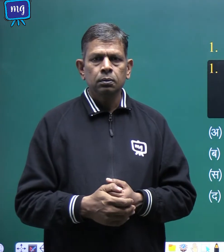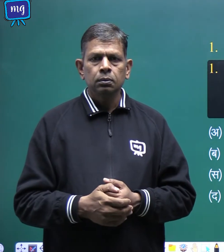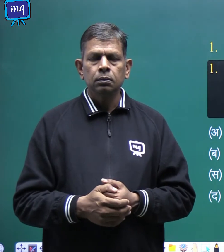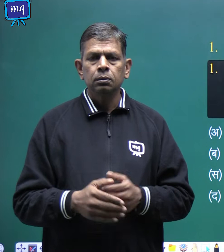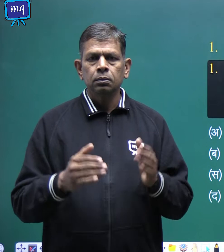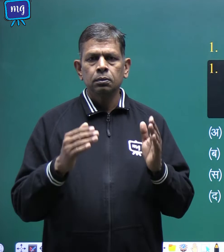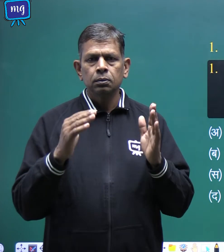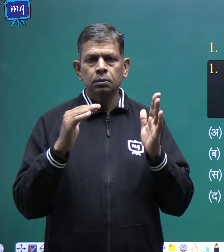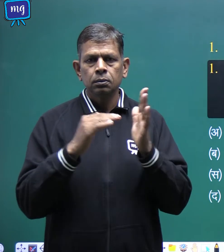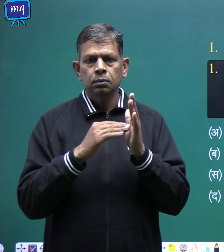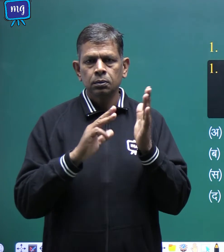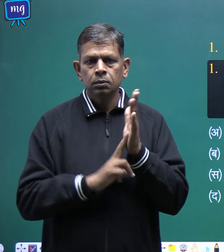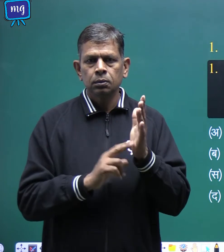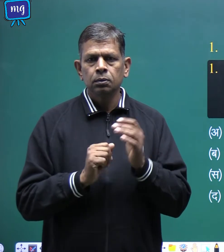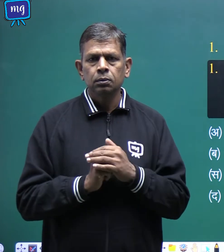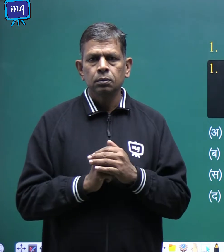जिंक,